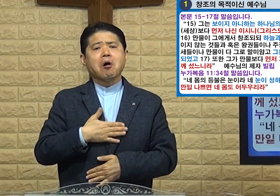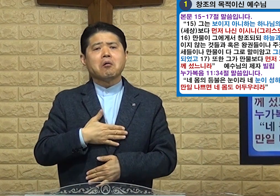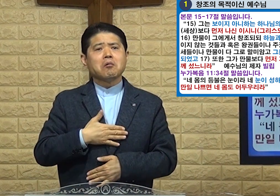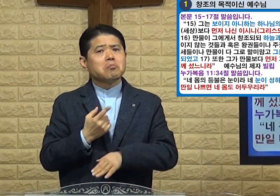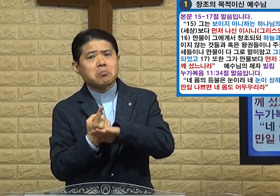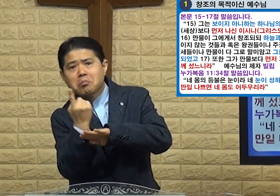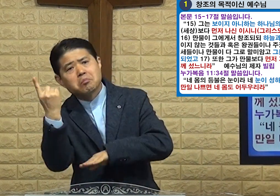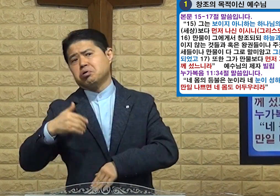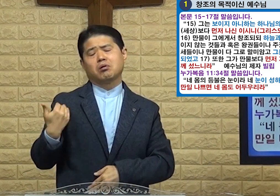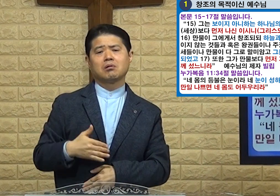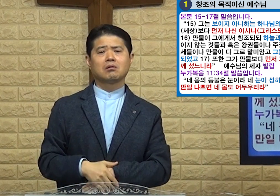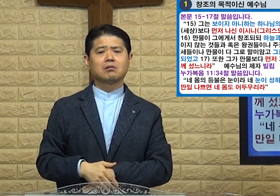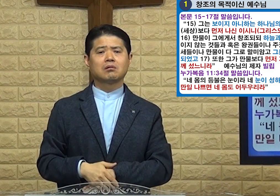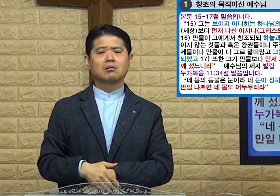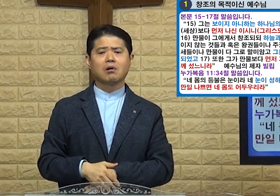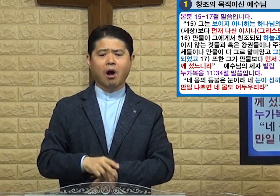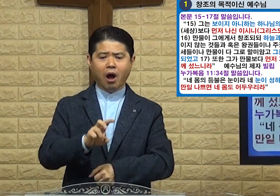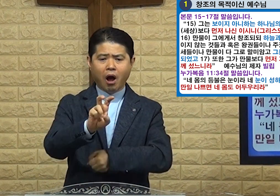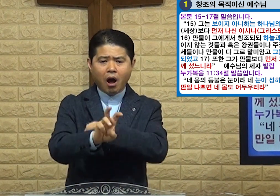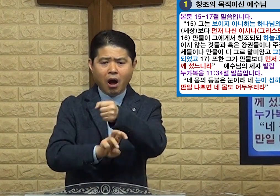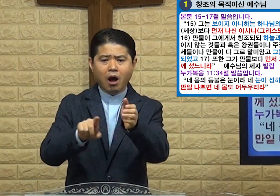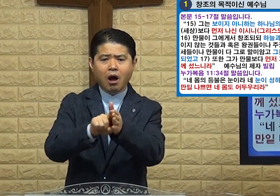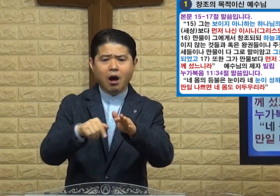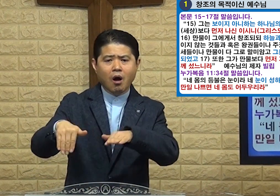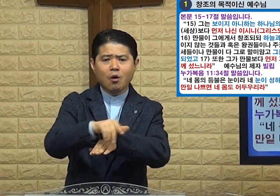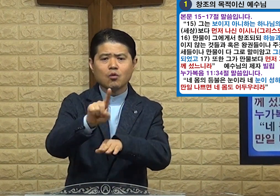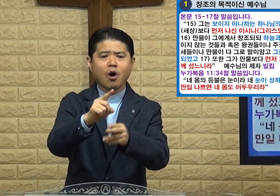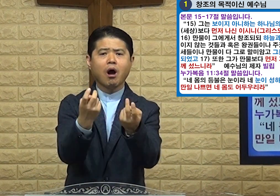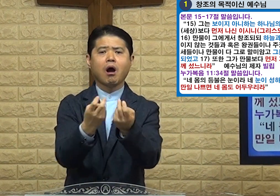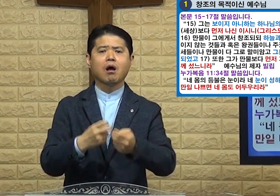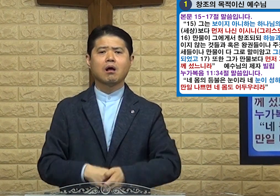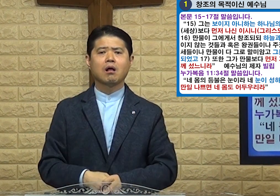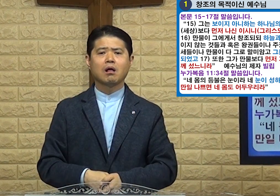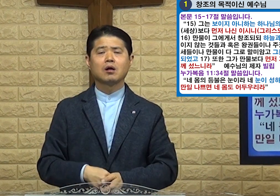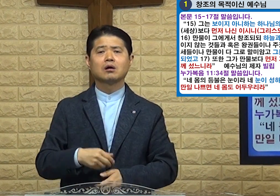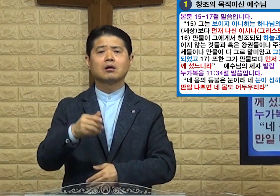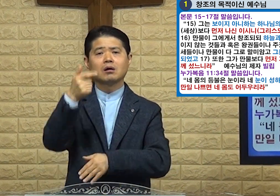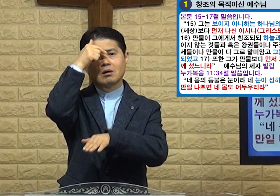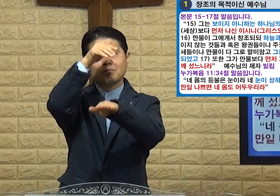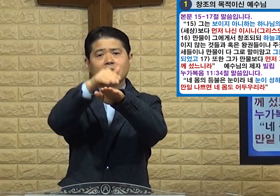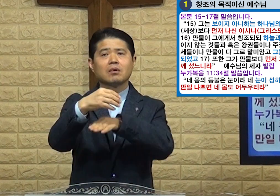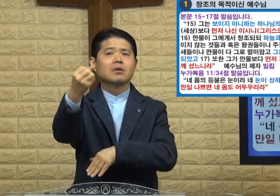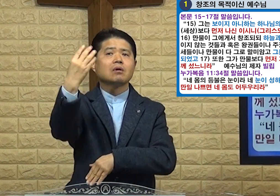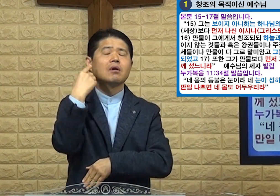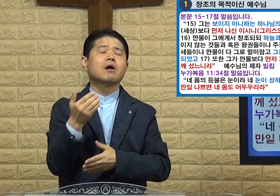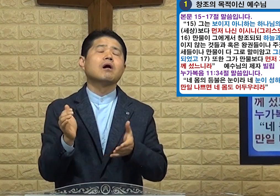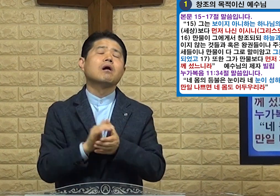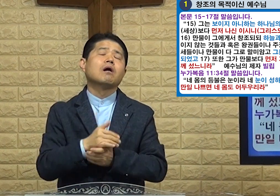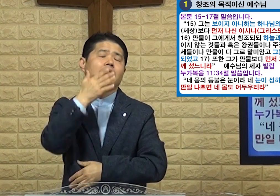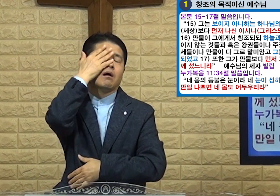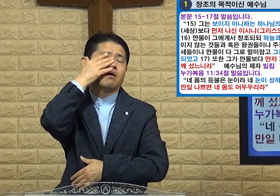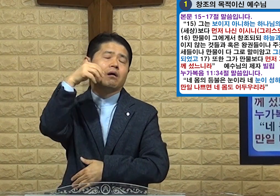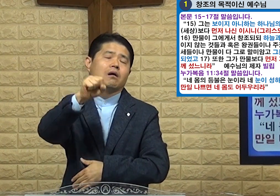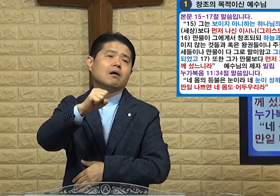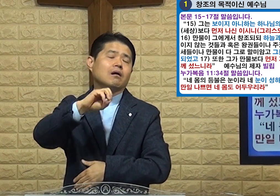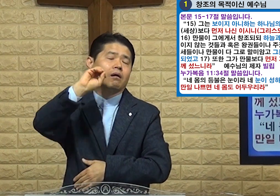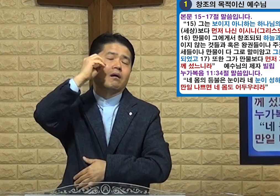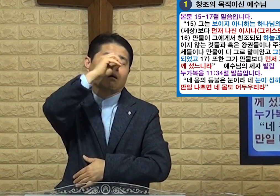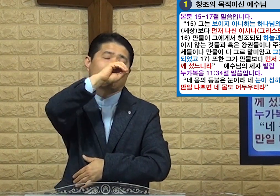우리 믿어. 그 외에는 몰라. 라고 했을 때 정말 이 30년 다녔던 그것이 무용지물이지 않습니까?